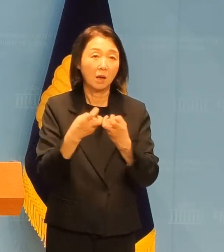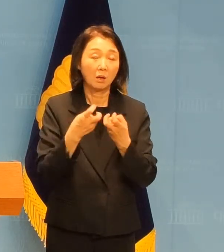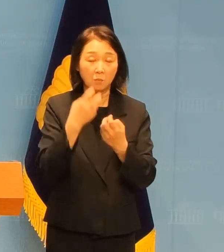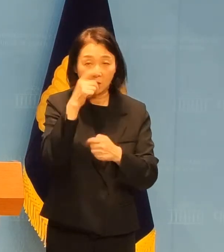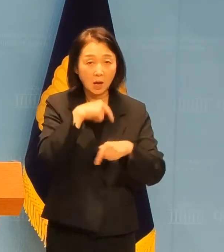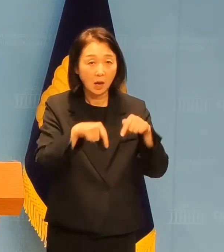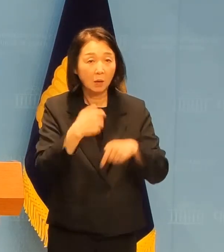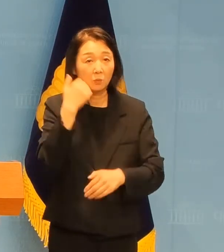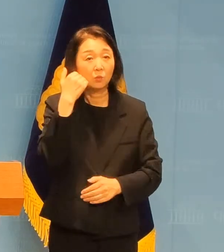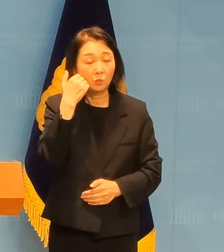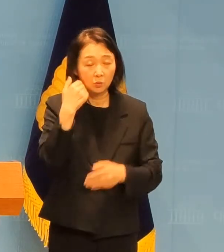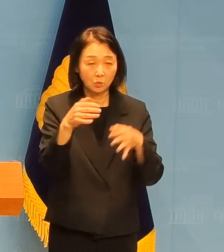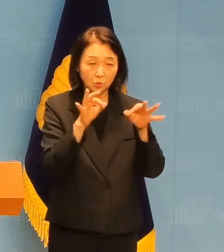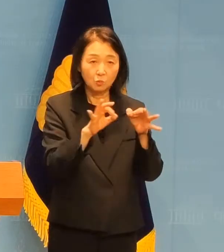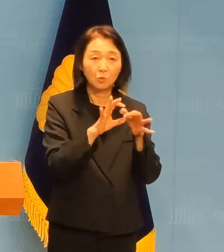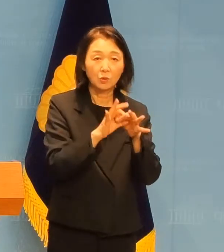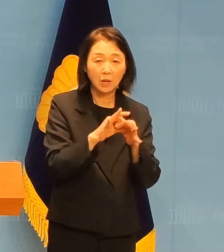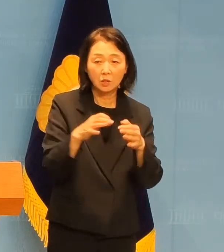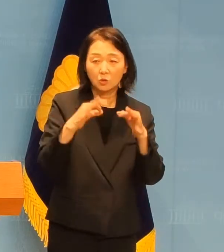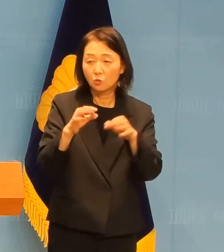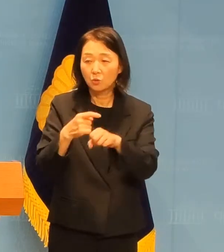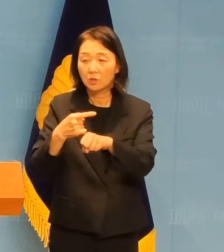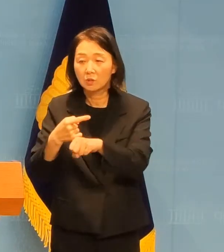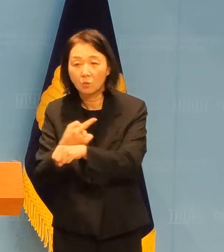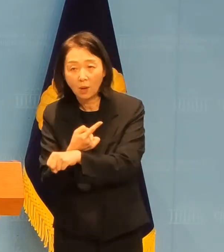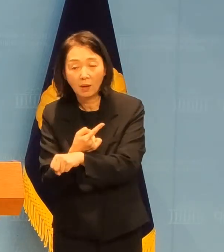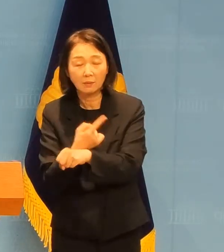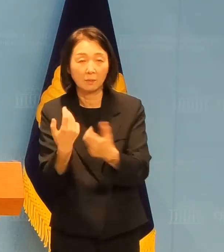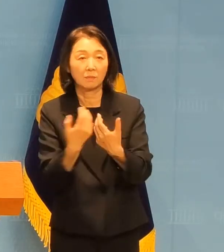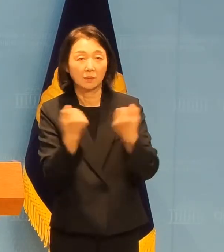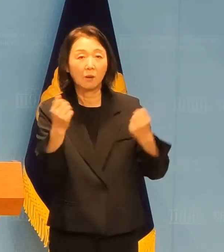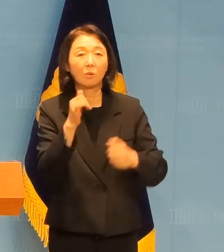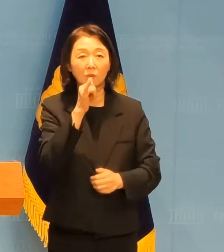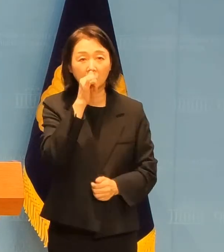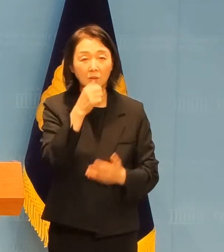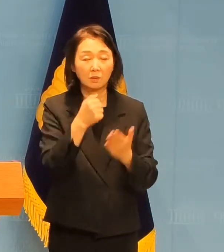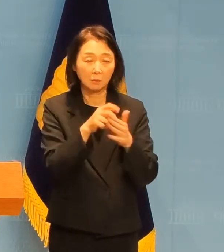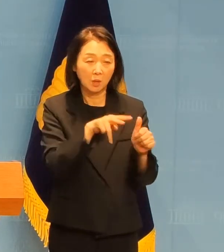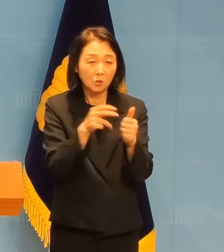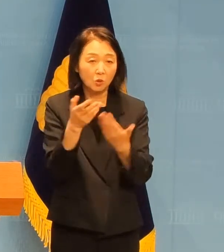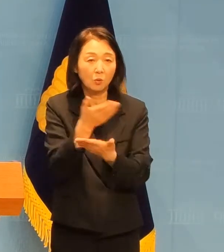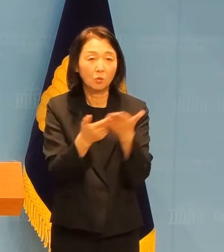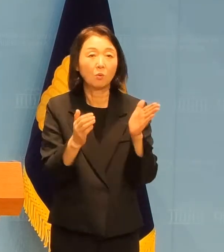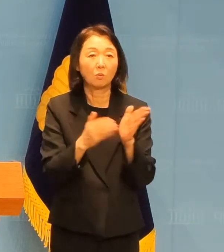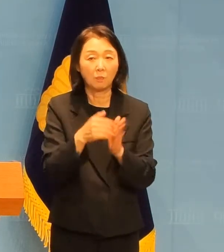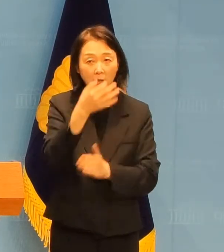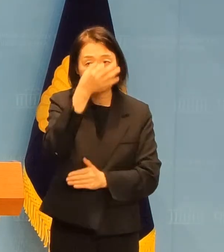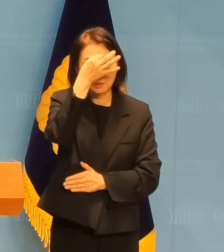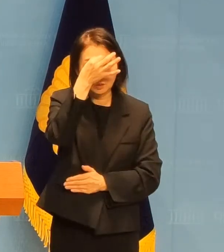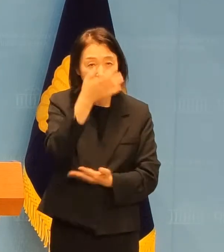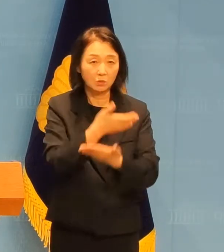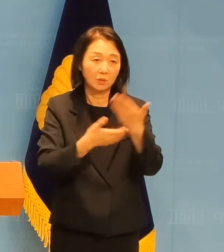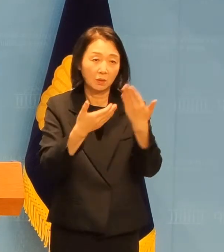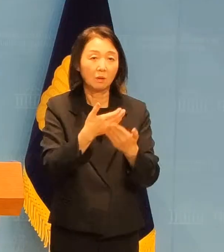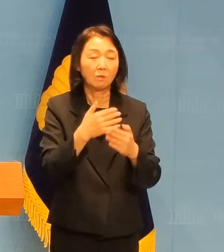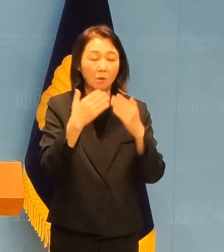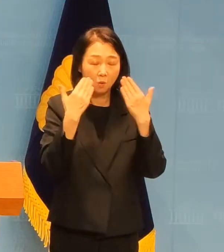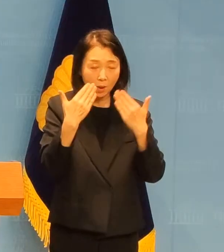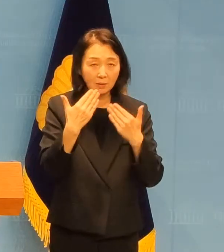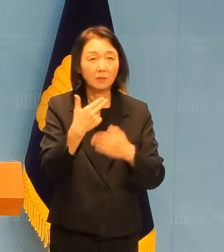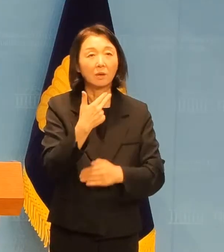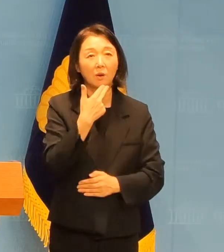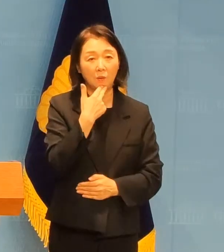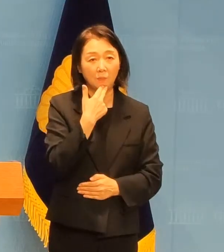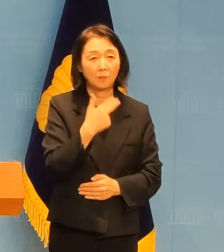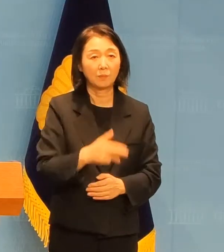감독이 금융권과 비금융권으로 이원화되어 있어 정보 공유와 기술적 대응이 제대로